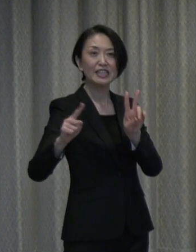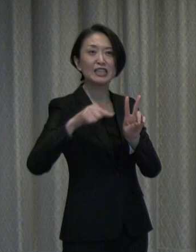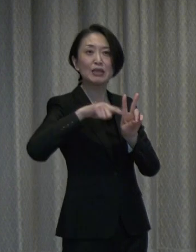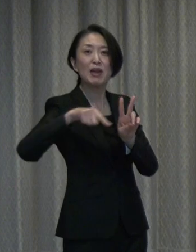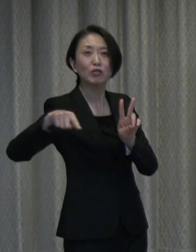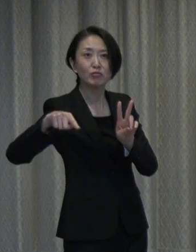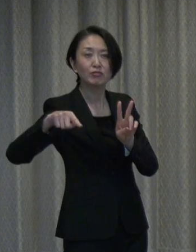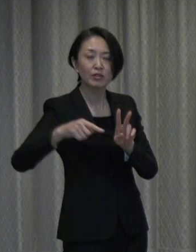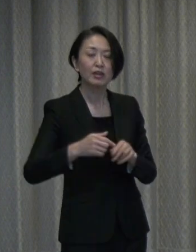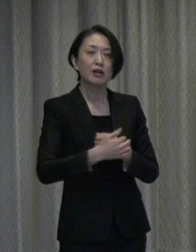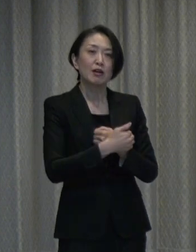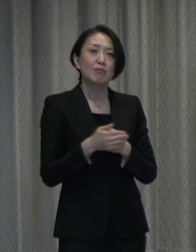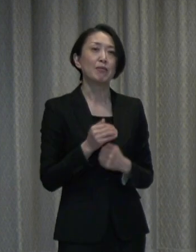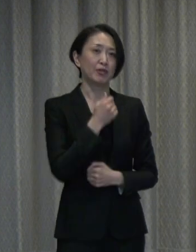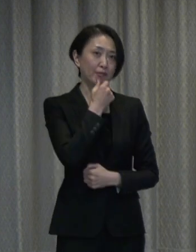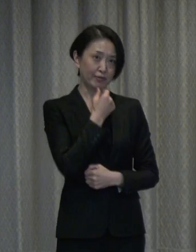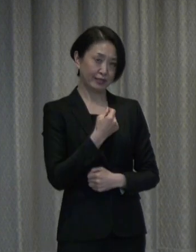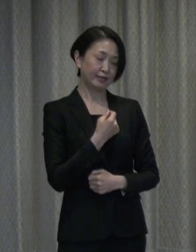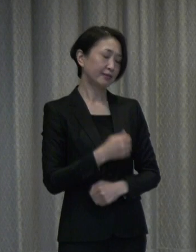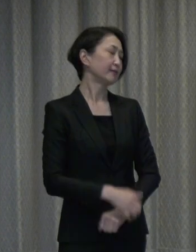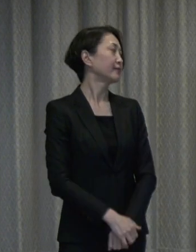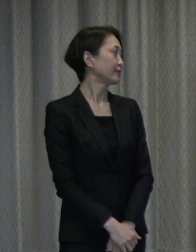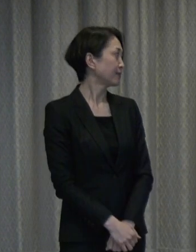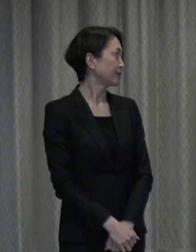ていただきたいと思います。次お願いします。